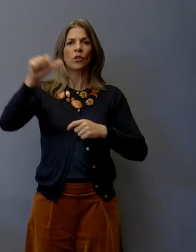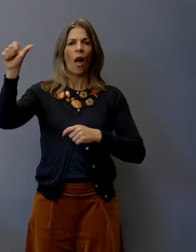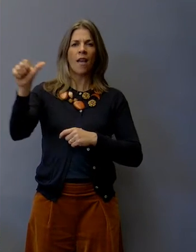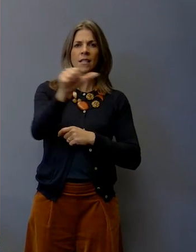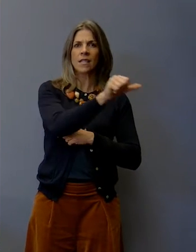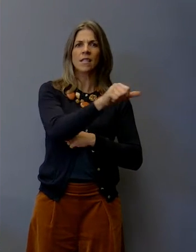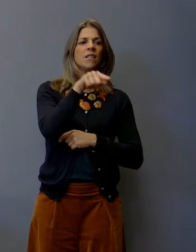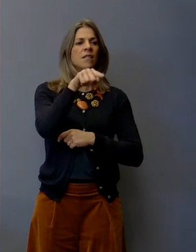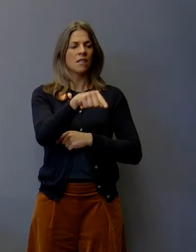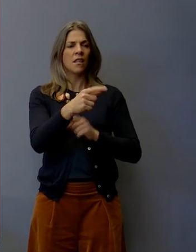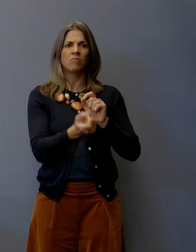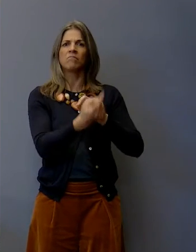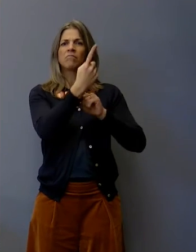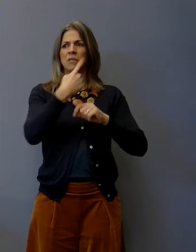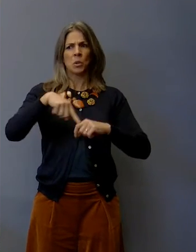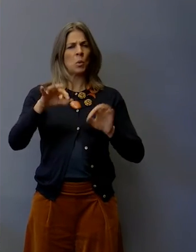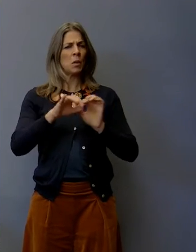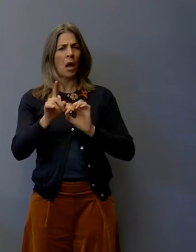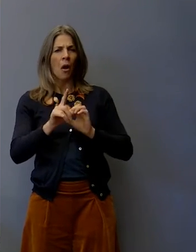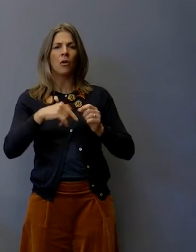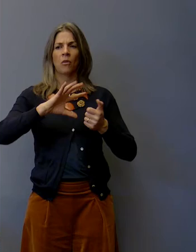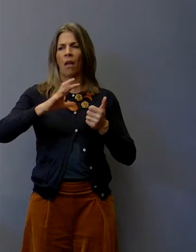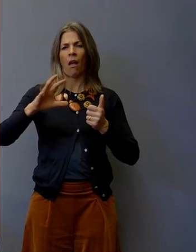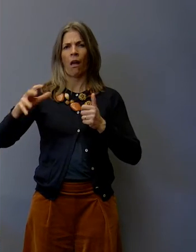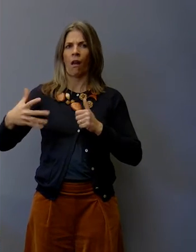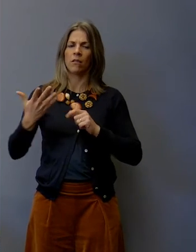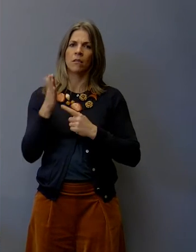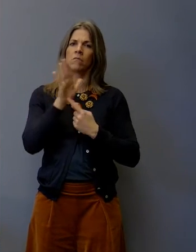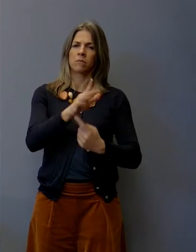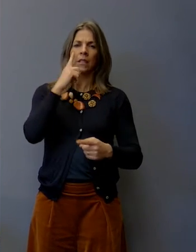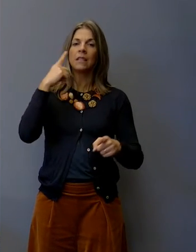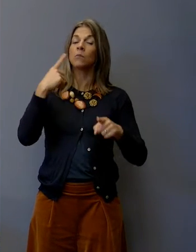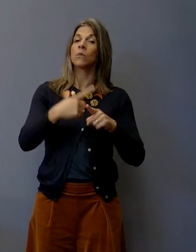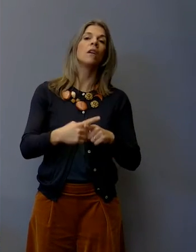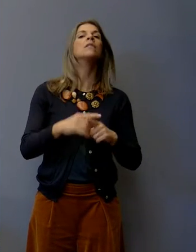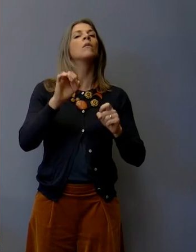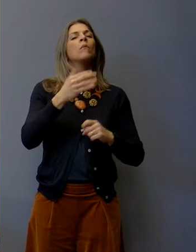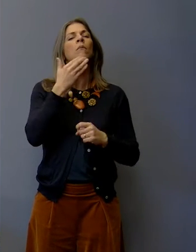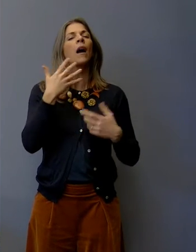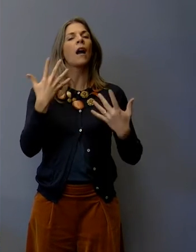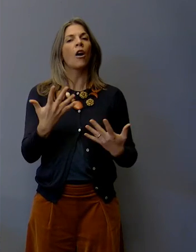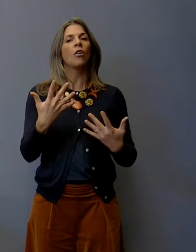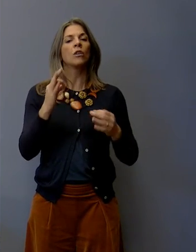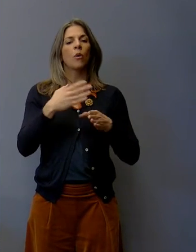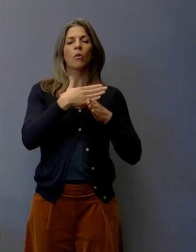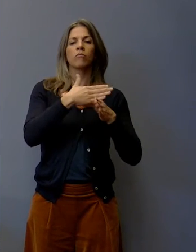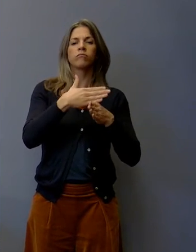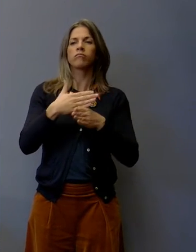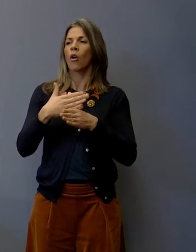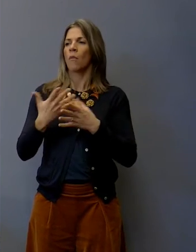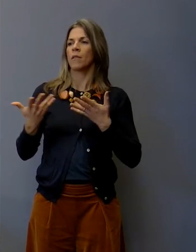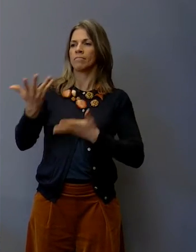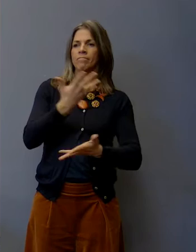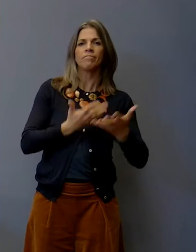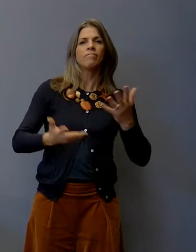ultime testimoniali ciò che manca fondamentalmente la ricerca di un vero punto d'incontro politico sociale e valoriale dove la